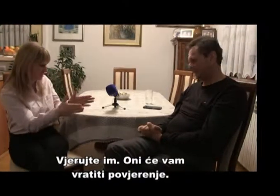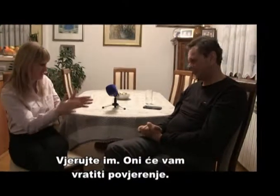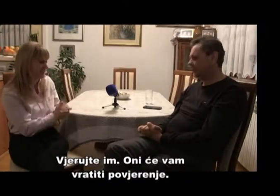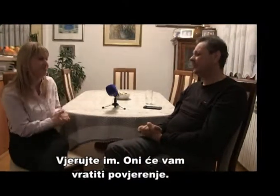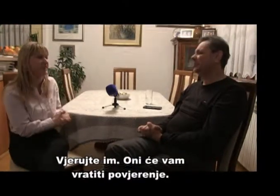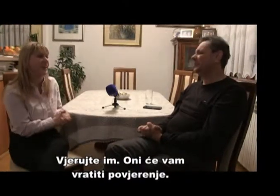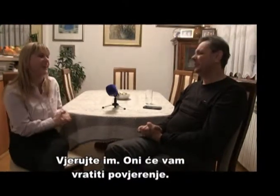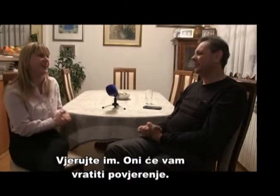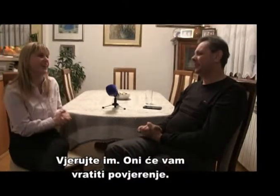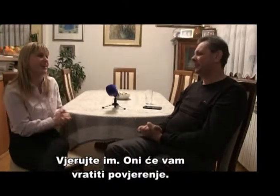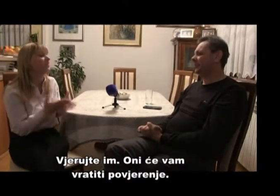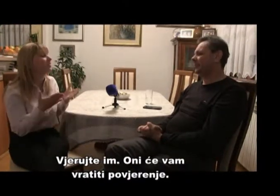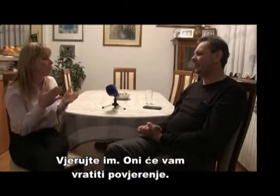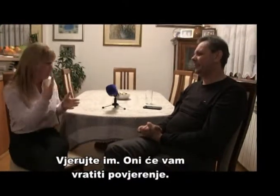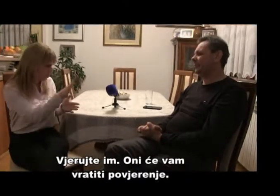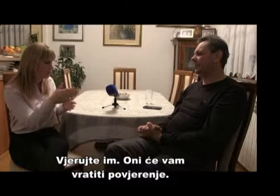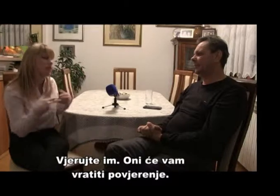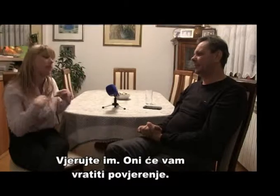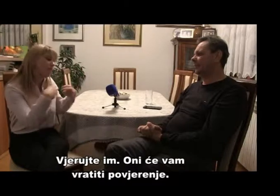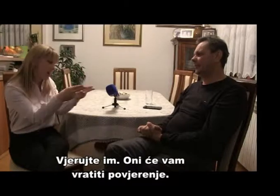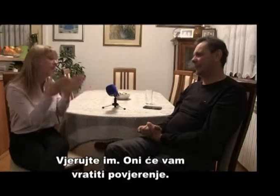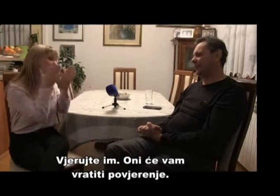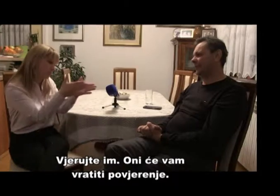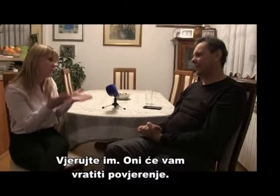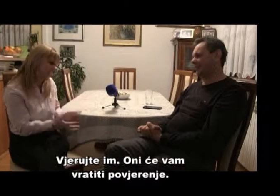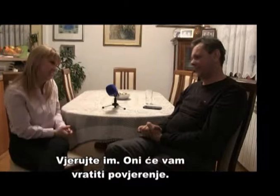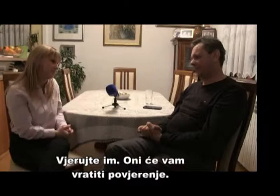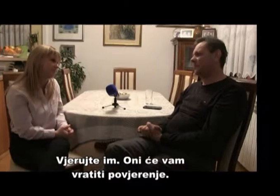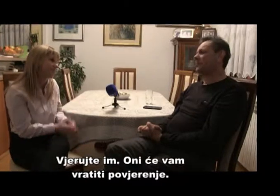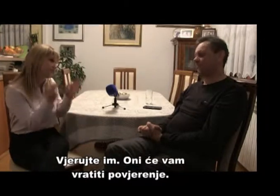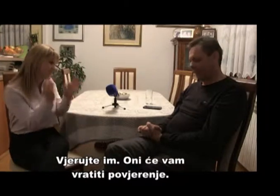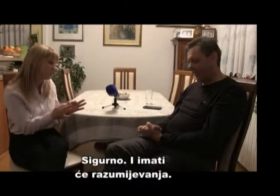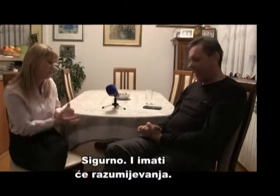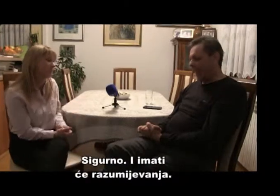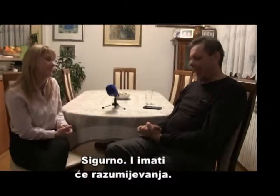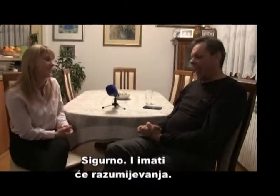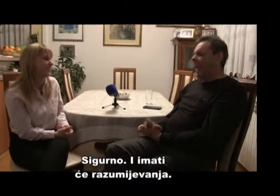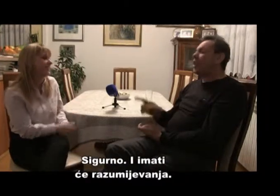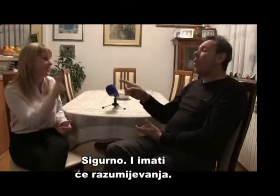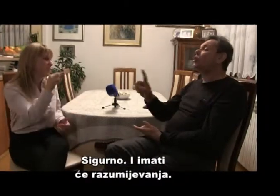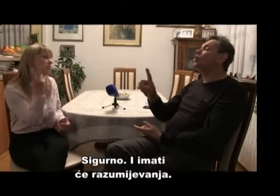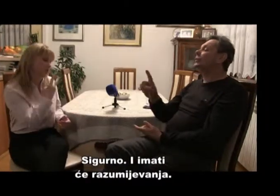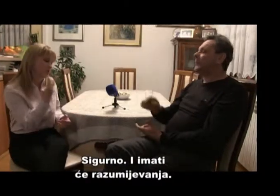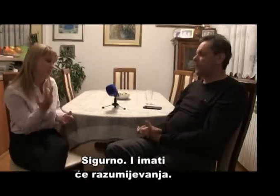vjerujte im, oni će vam vratiti povjerenje, sigurno. I ono, imat će